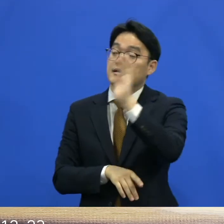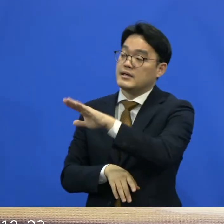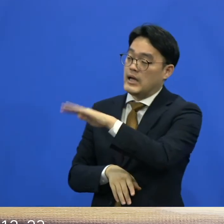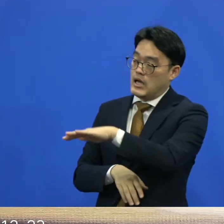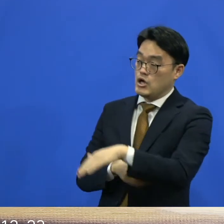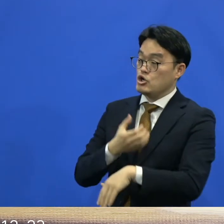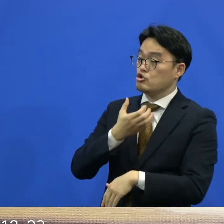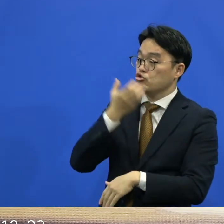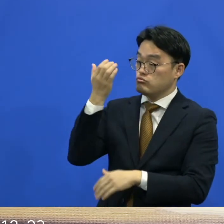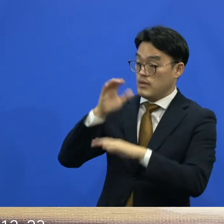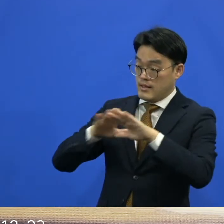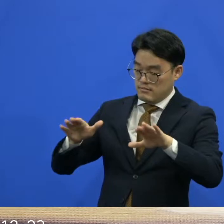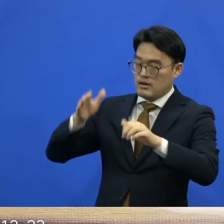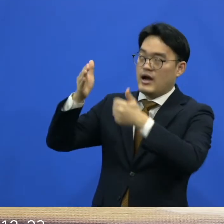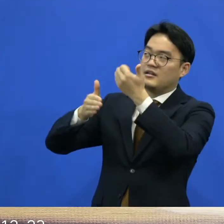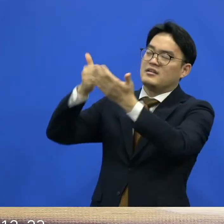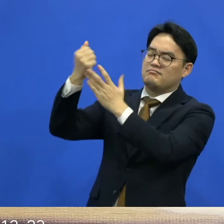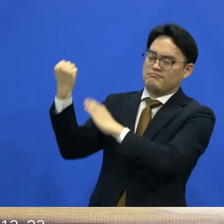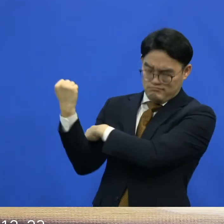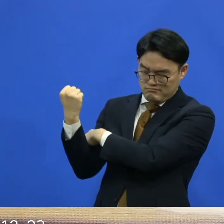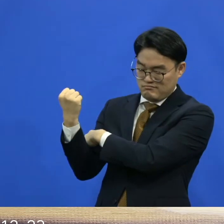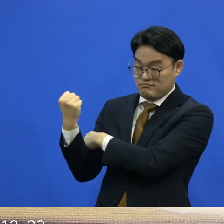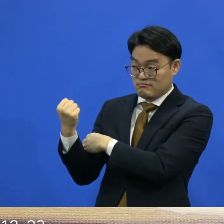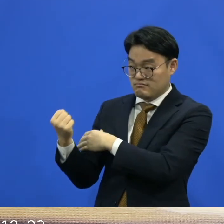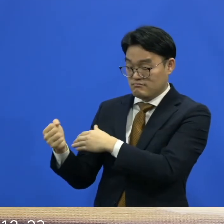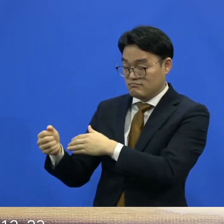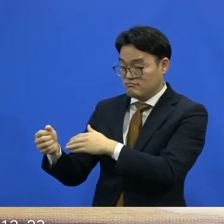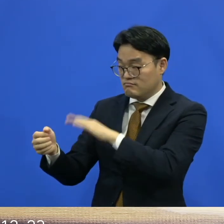아니하니까 청하건대 내게 이르소서.